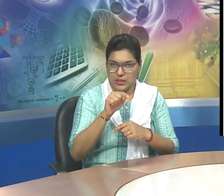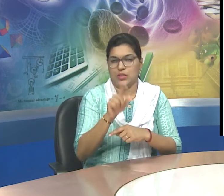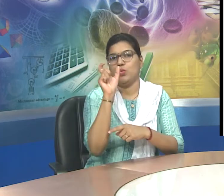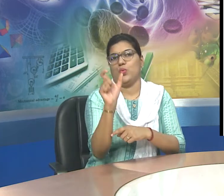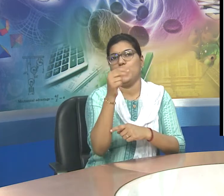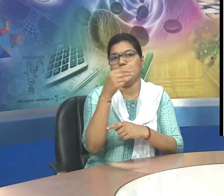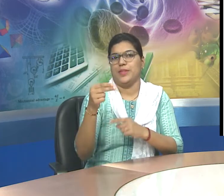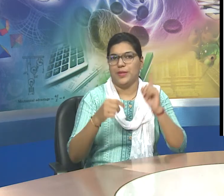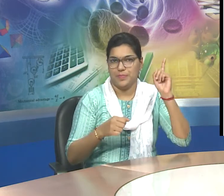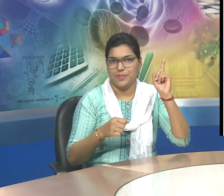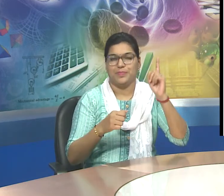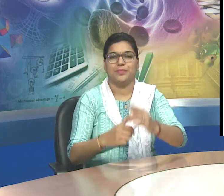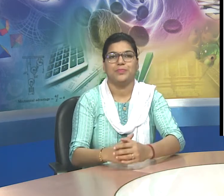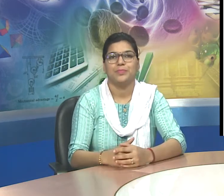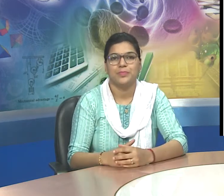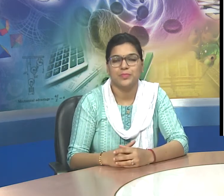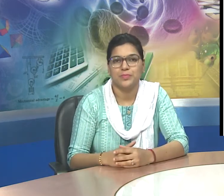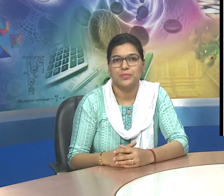को कहा जाता है तो हम विद्रोह करते हैं।